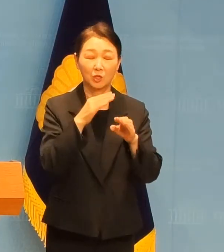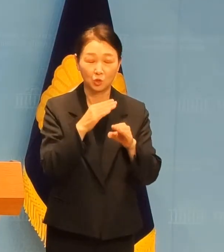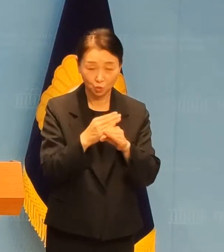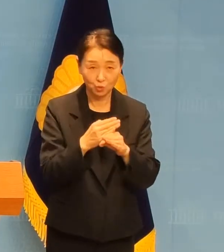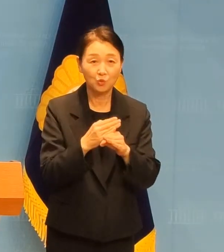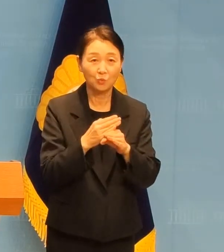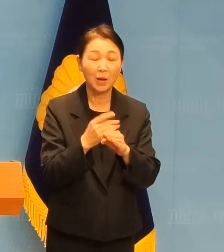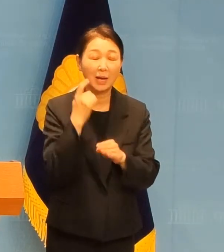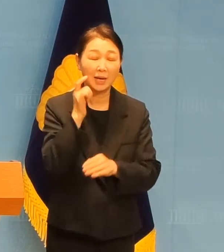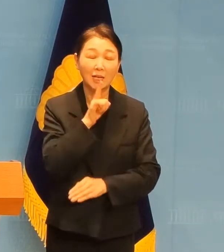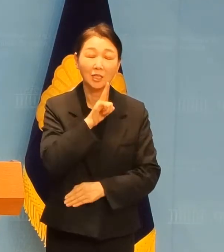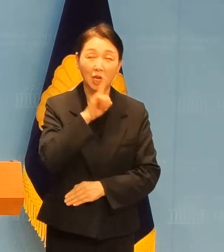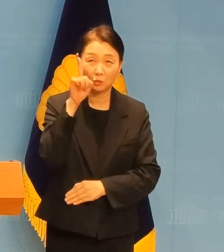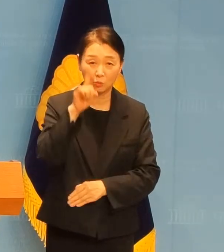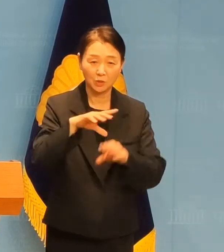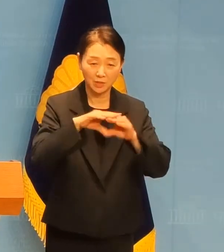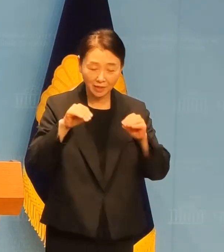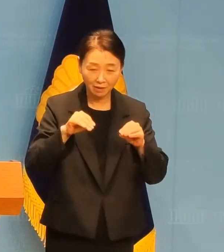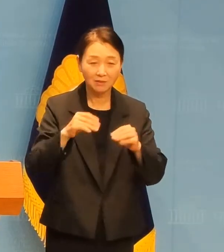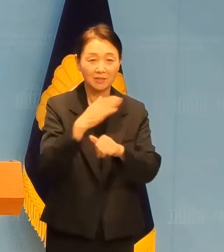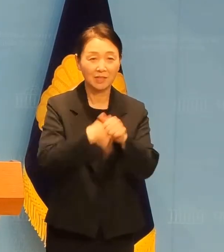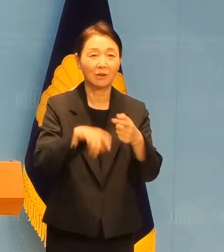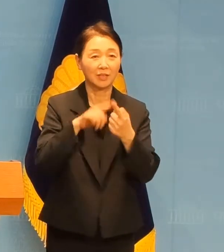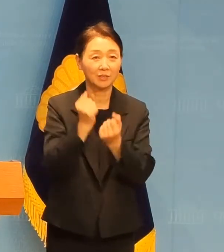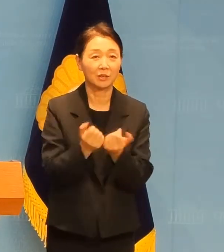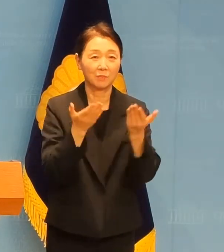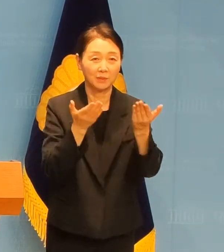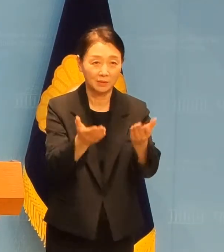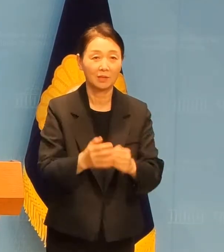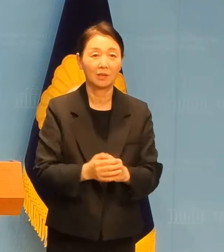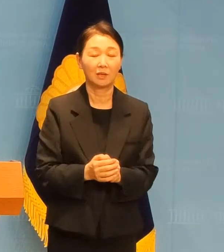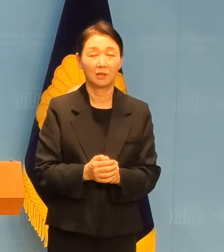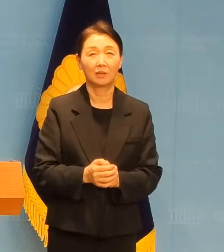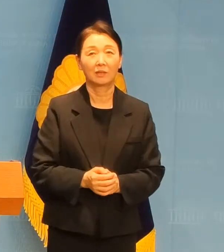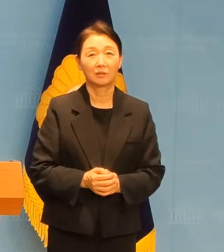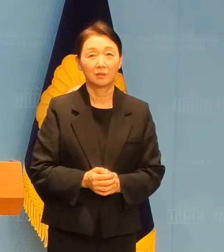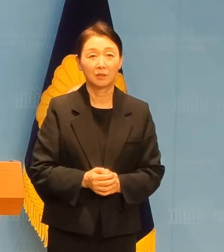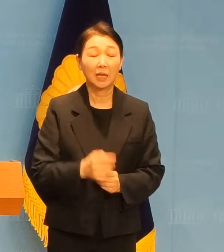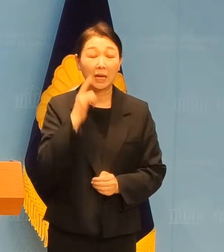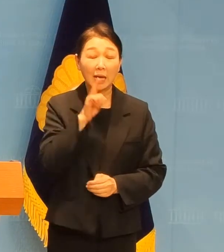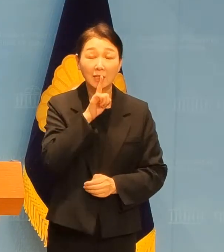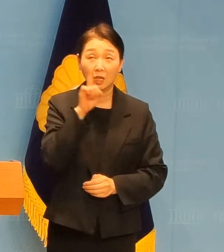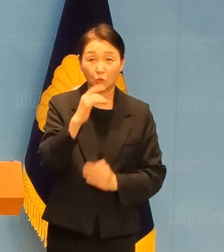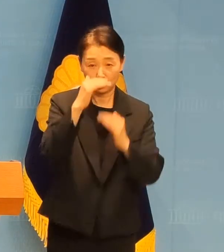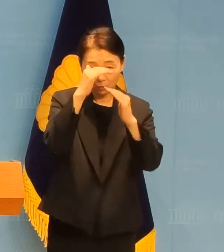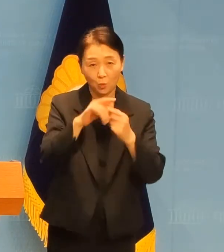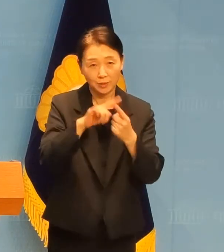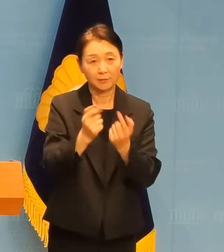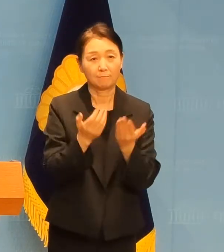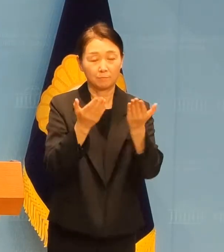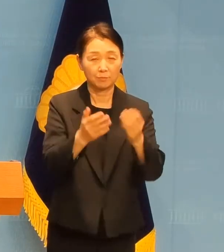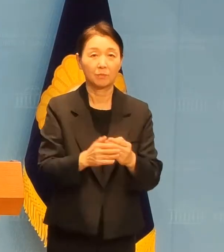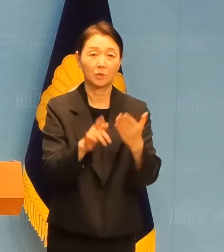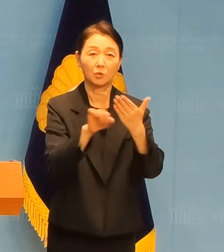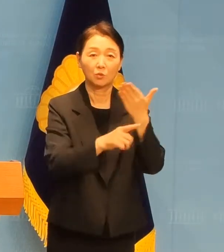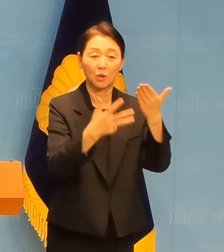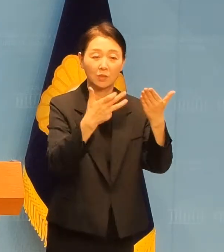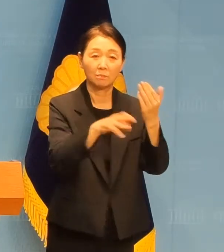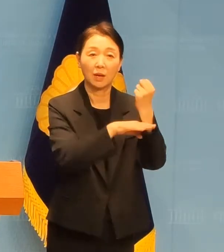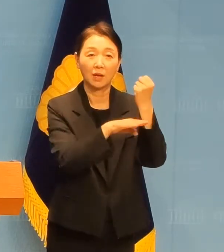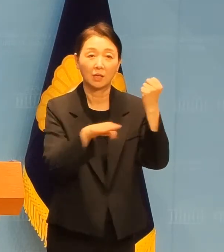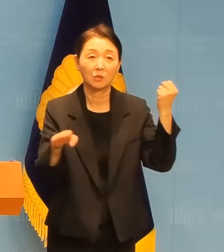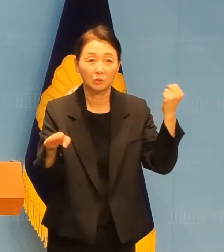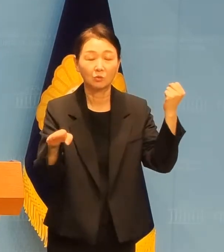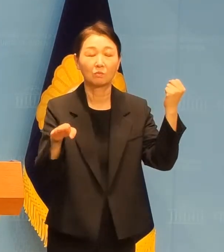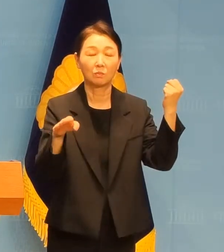주간 주요 제보 및 대응 현황 브리핑을 드리겠습니다. 민주파출소의 제보 현황에 대해서 보고드립니다. 9월 18일 기준